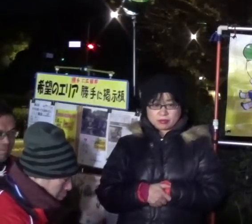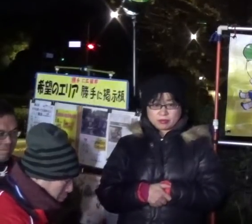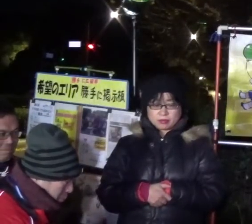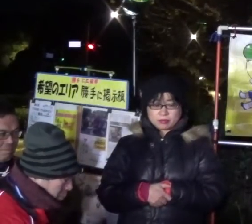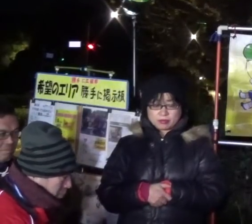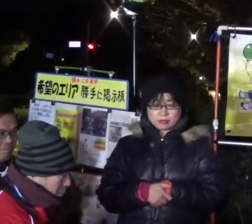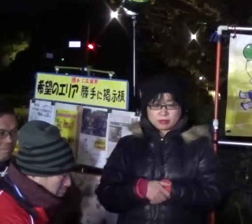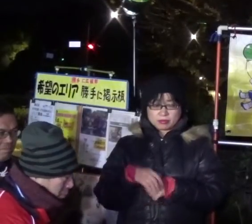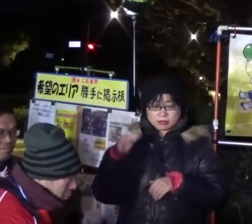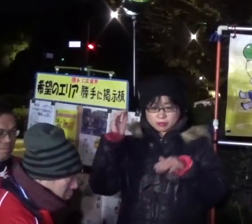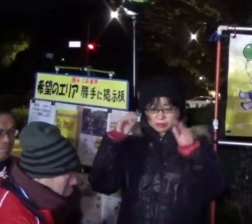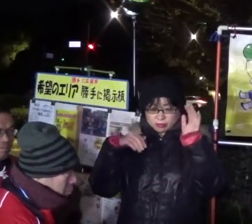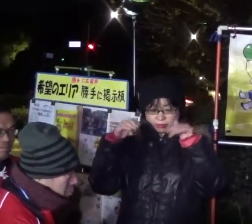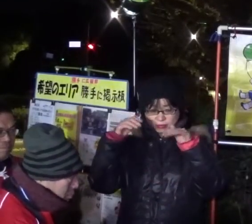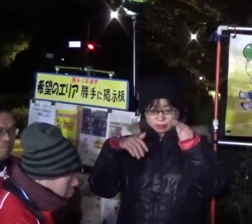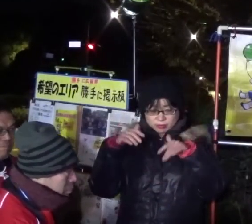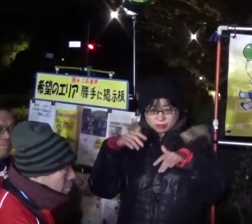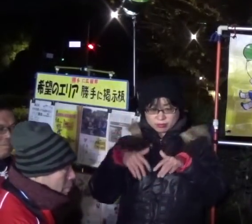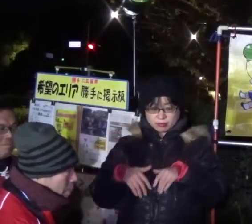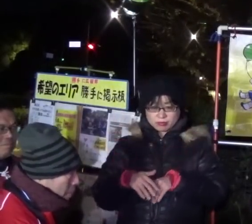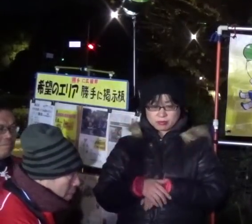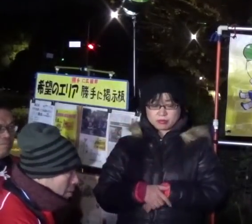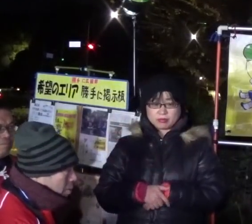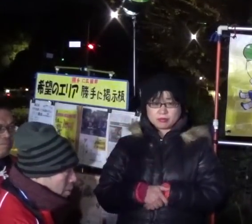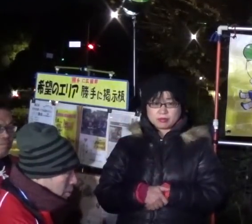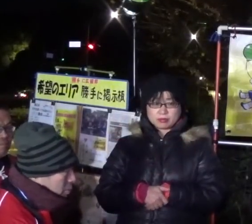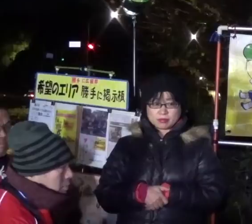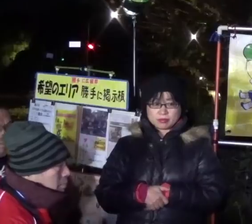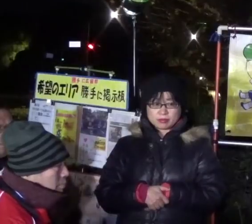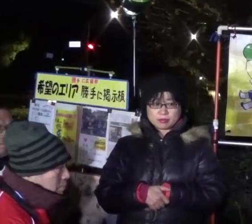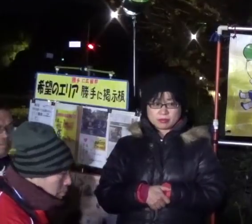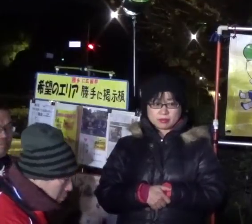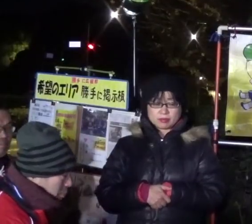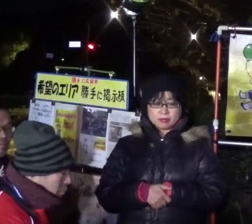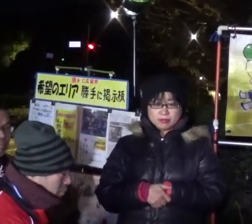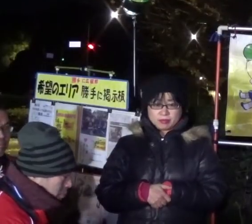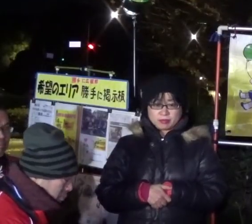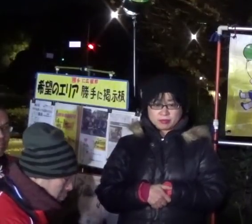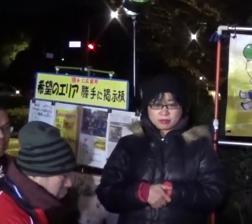つ少しずつ響いてる。